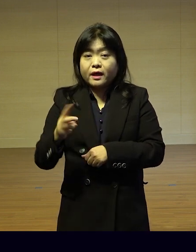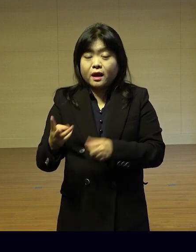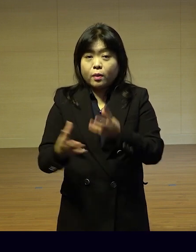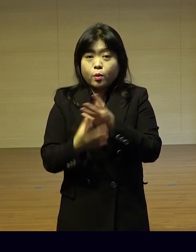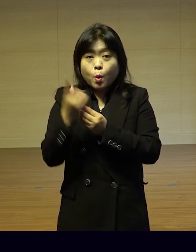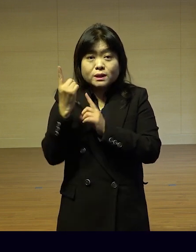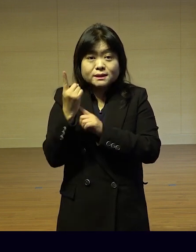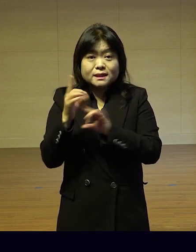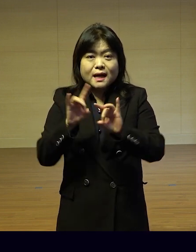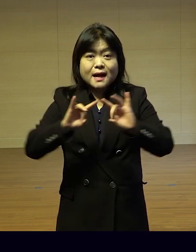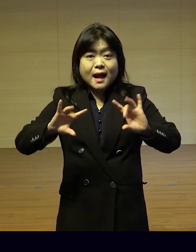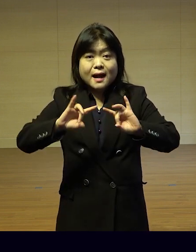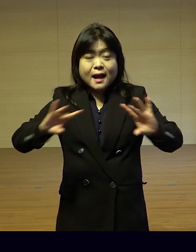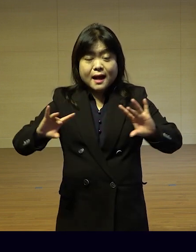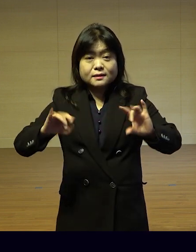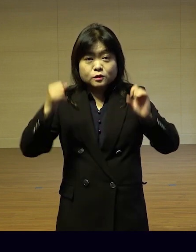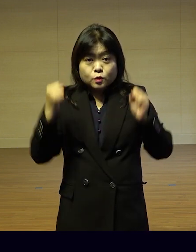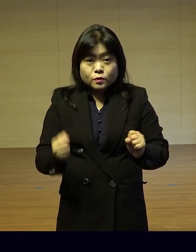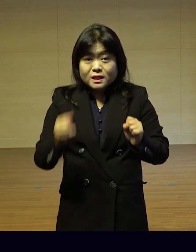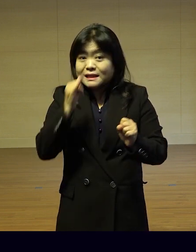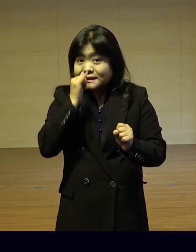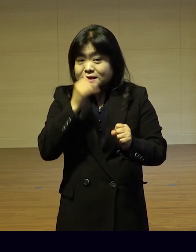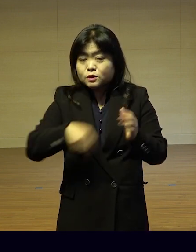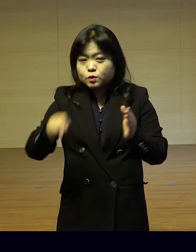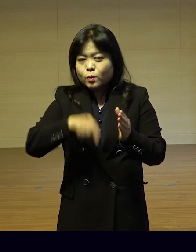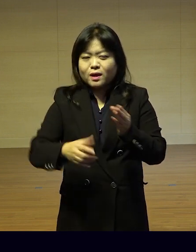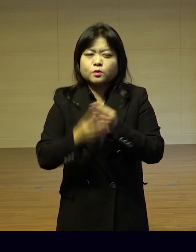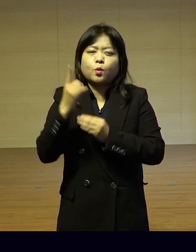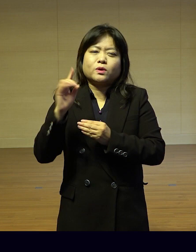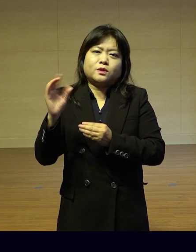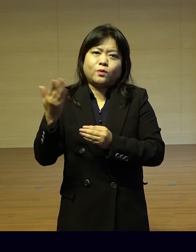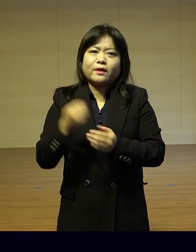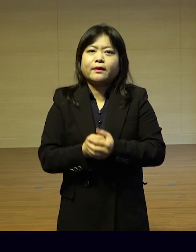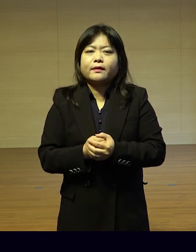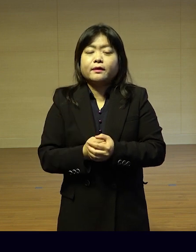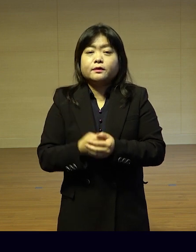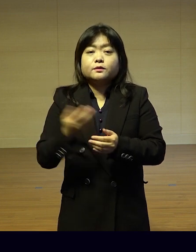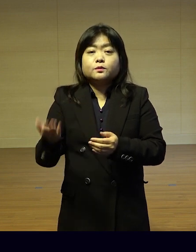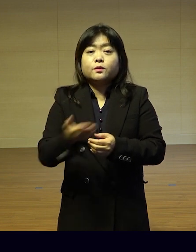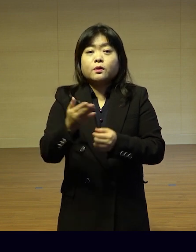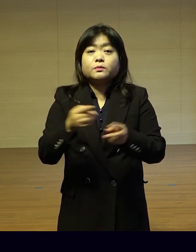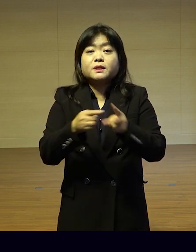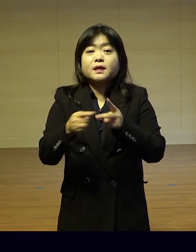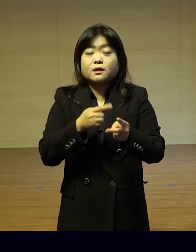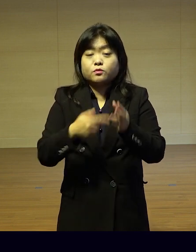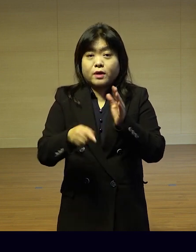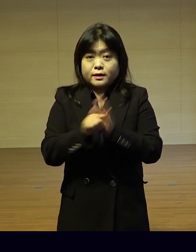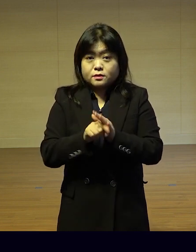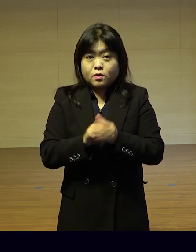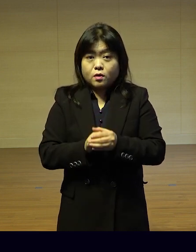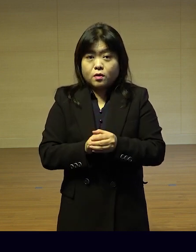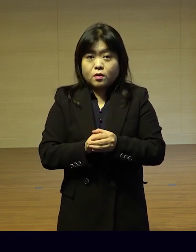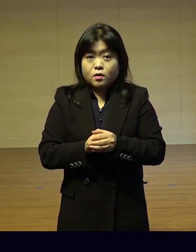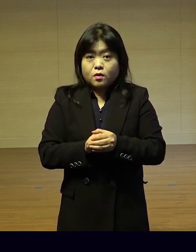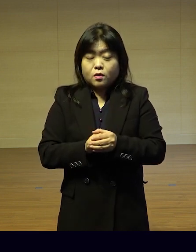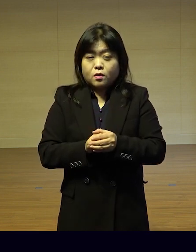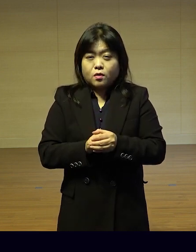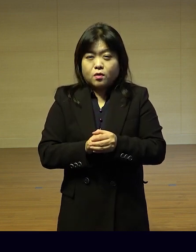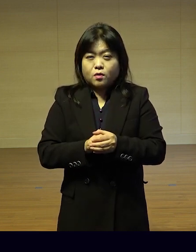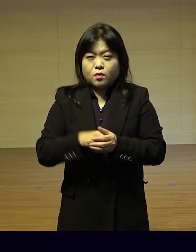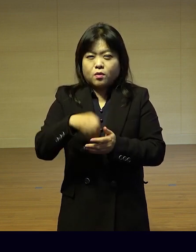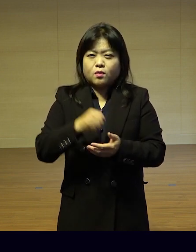그런 것은 아니라고 할 수 있습니다. 그 다음에 여러분들의 이해를 돕기 위해서 고사카